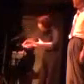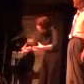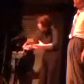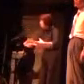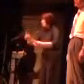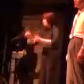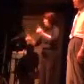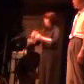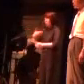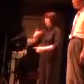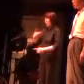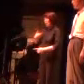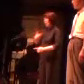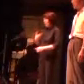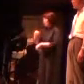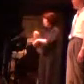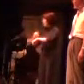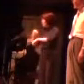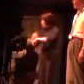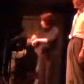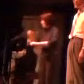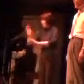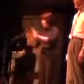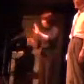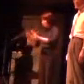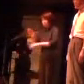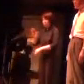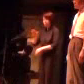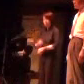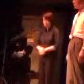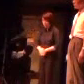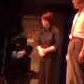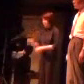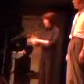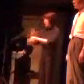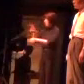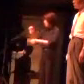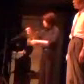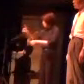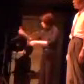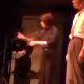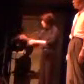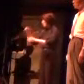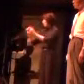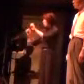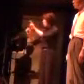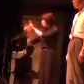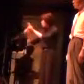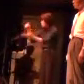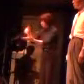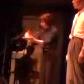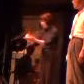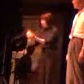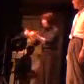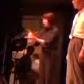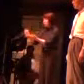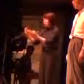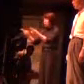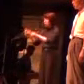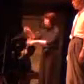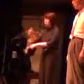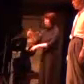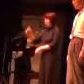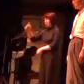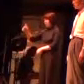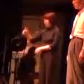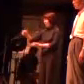ないという困難な状況の中にあります。2011年の暮れに当時民主党だった野田さんが事